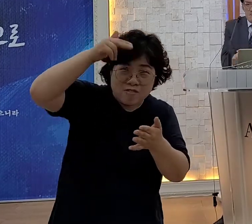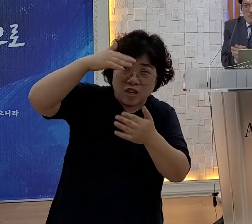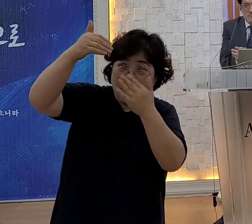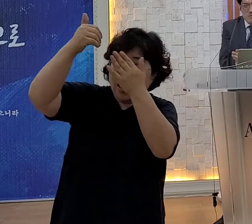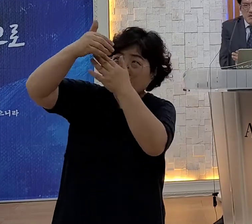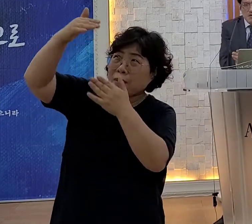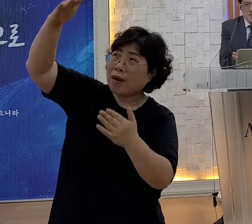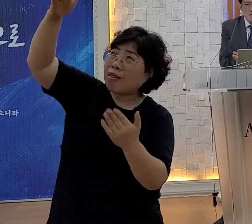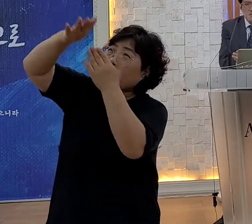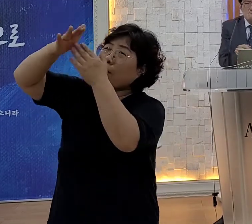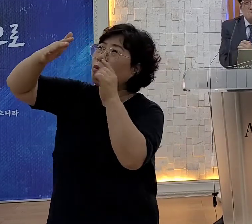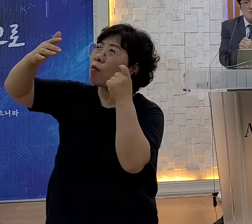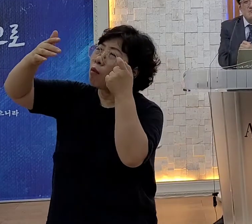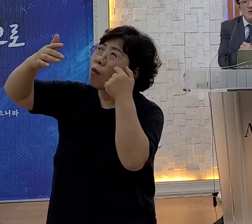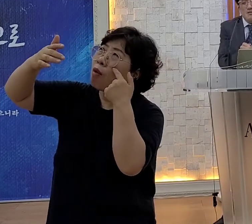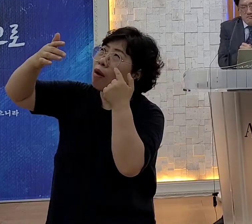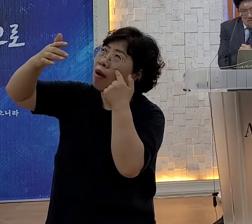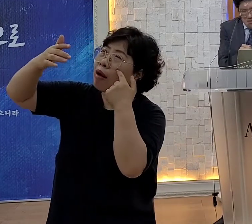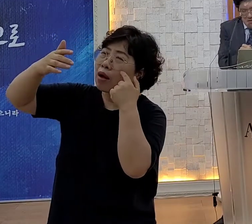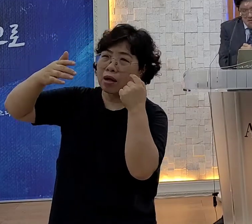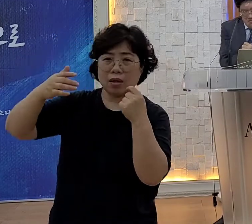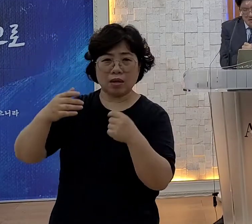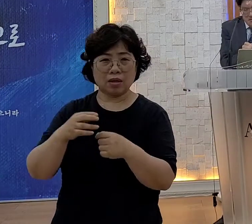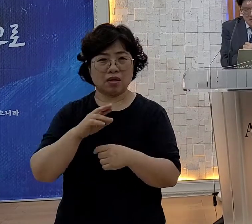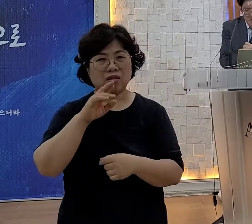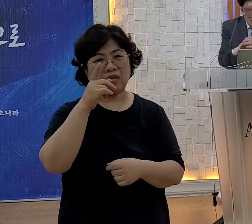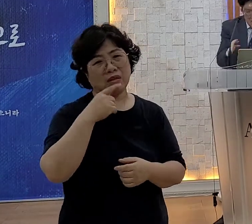자체가 터무니없는 생각인 것을 우리 이미 다 알고 있자.